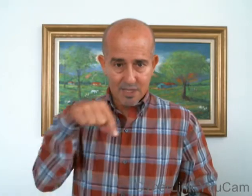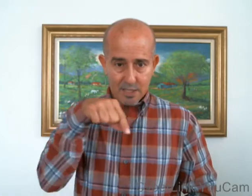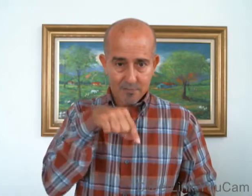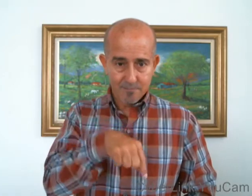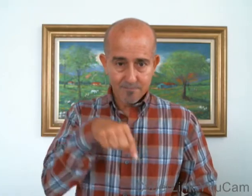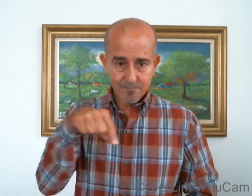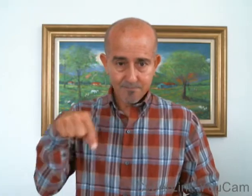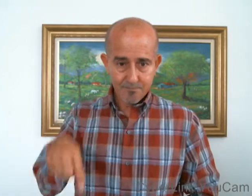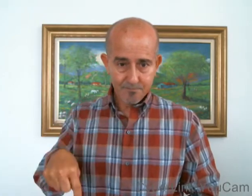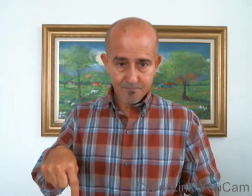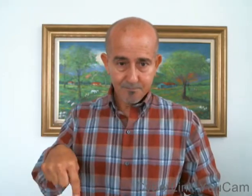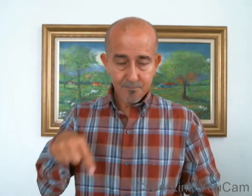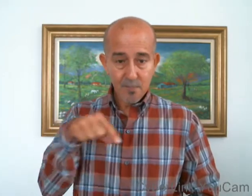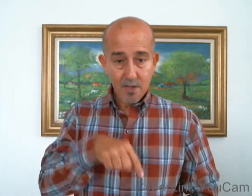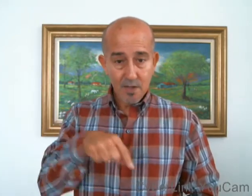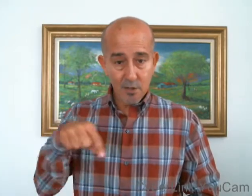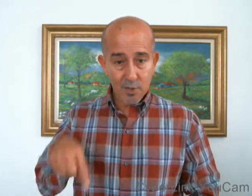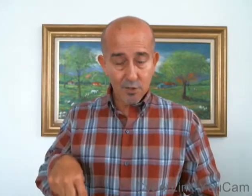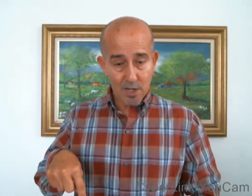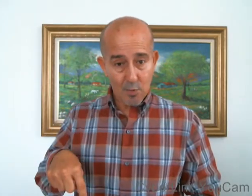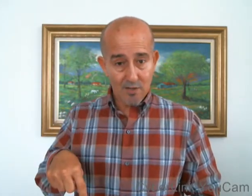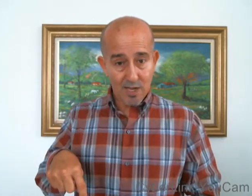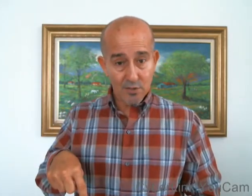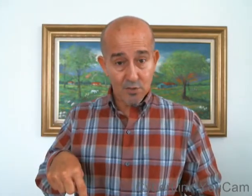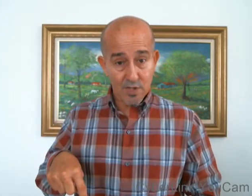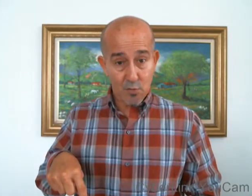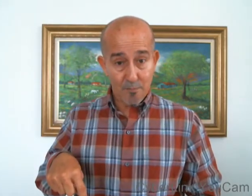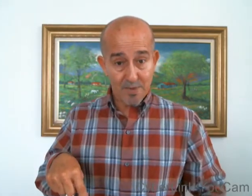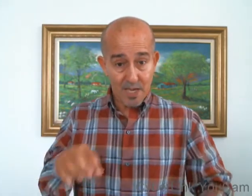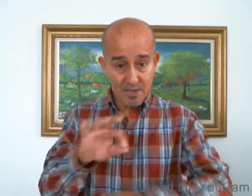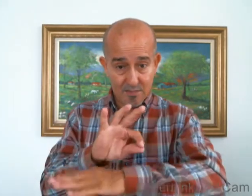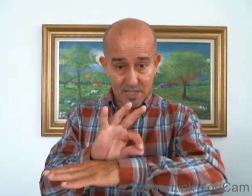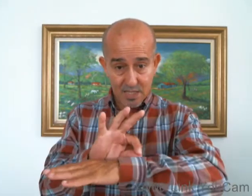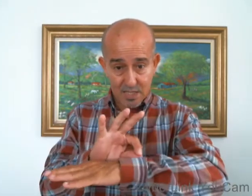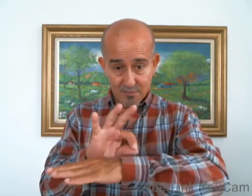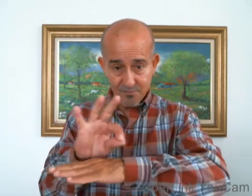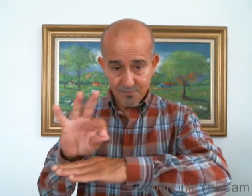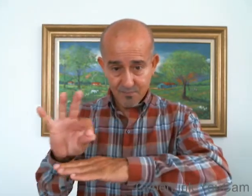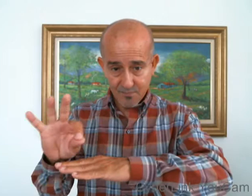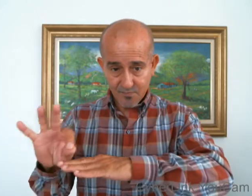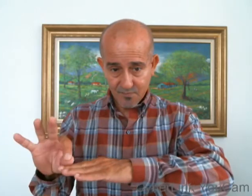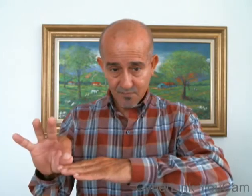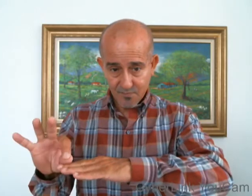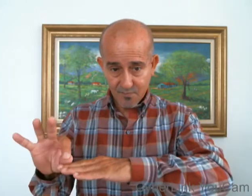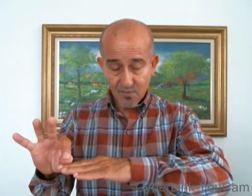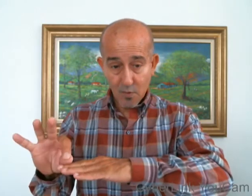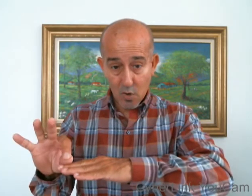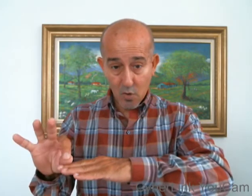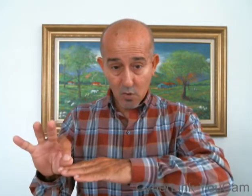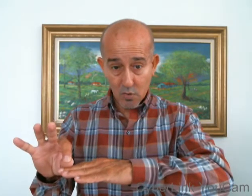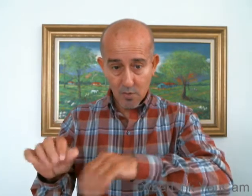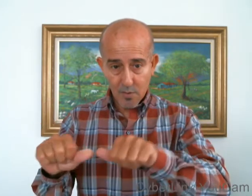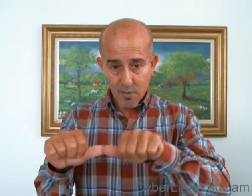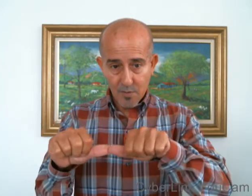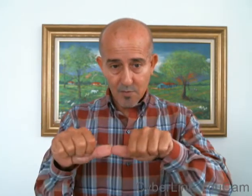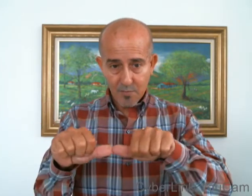camina. Y cuando estamos hablando de un pie de medida o